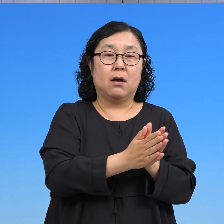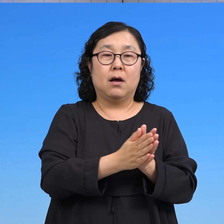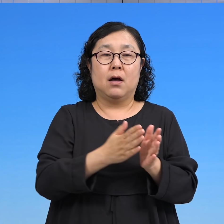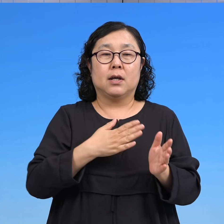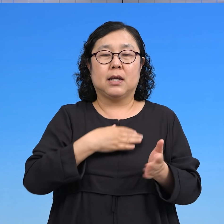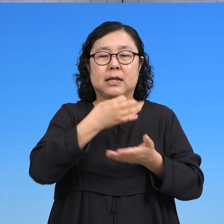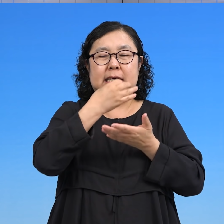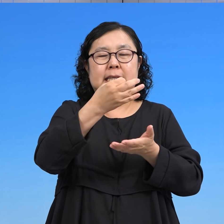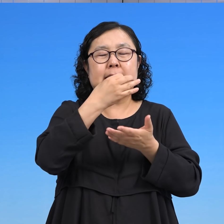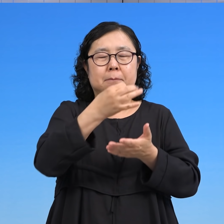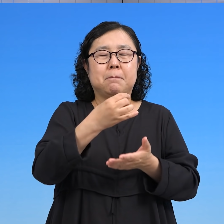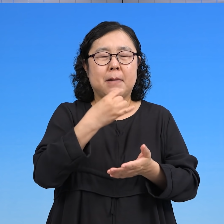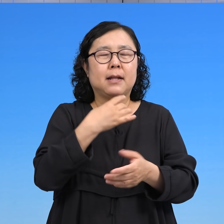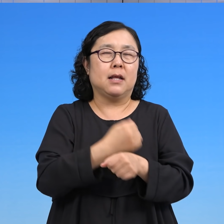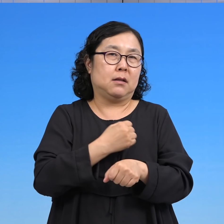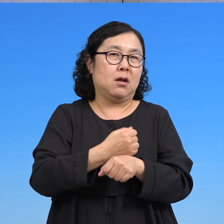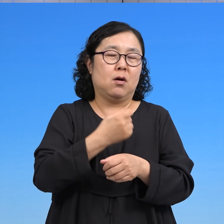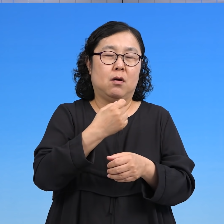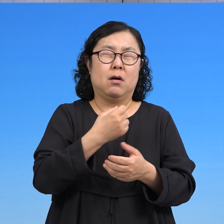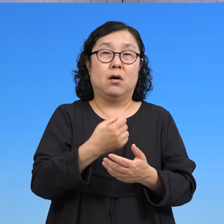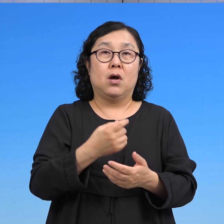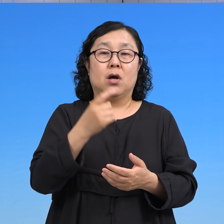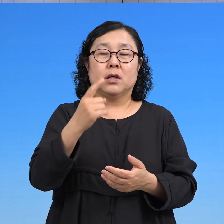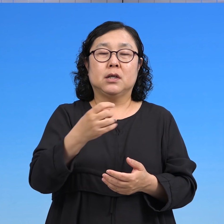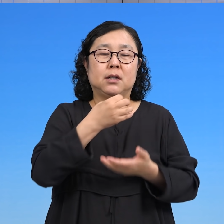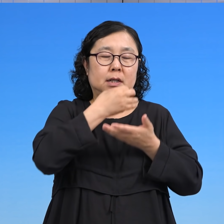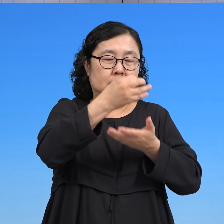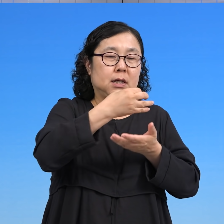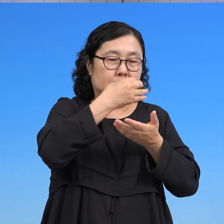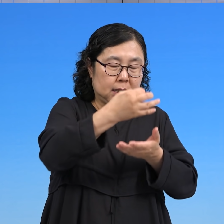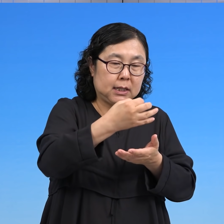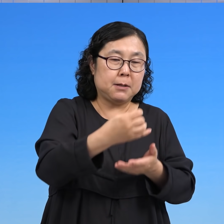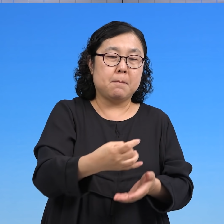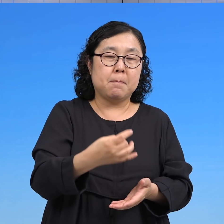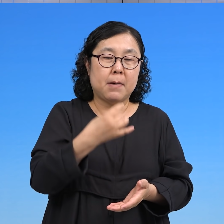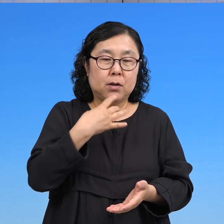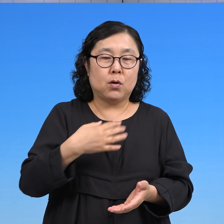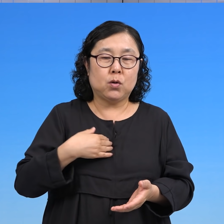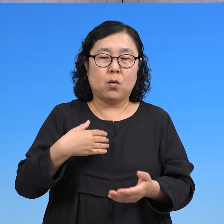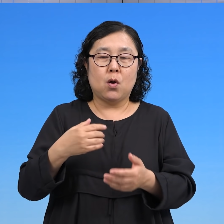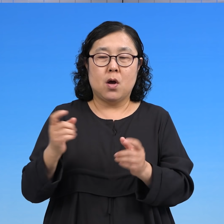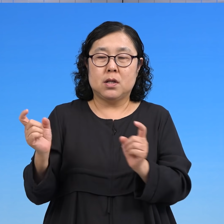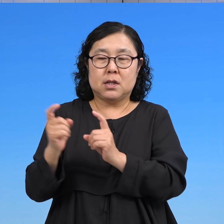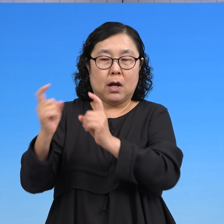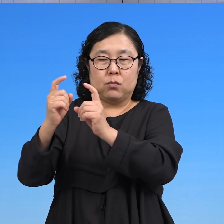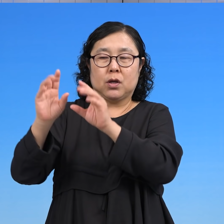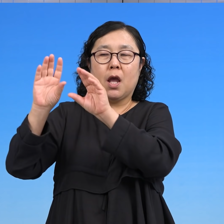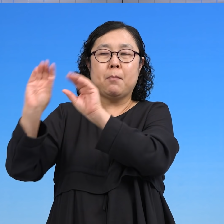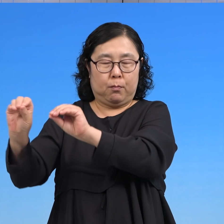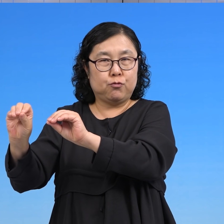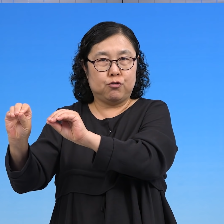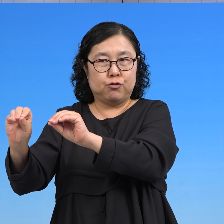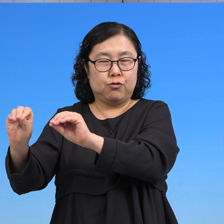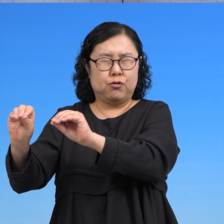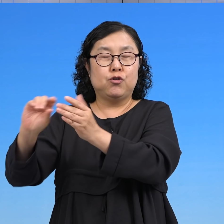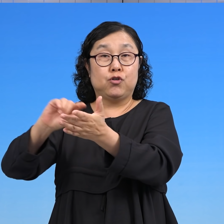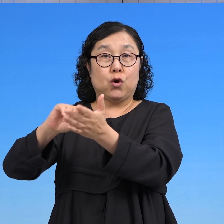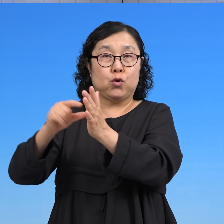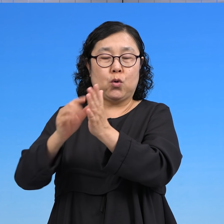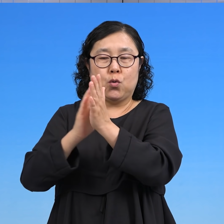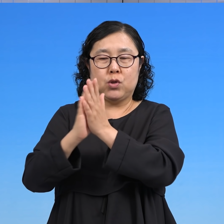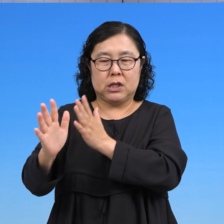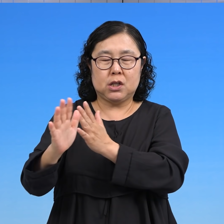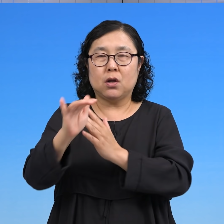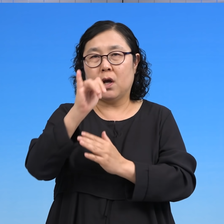아버지 지금 안에 계시다, 이 메시지를 준 거 아닙니까? 그거 하나만으로도 애들 싸움이 정리가 될 만큼의 질서가 유지되던